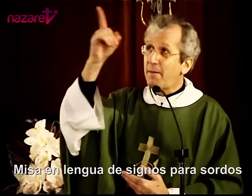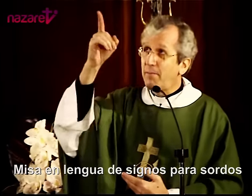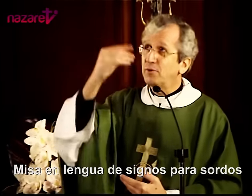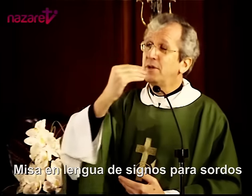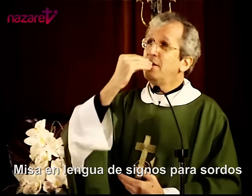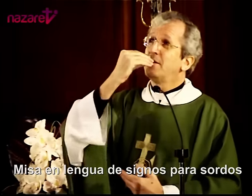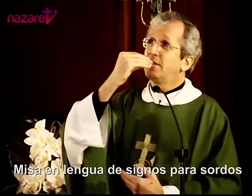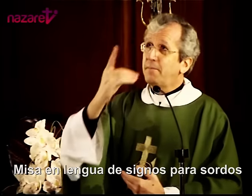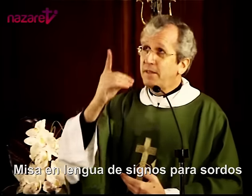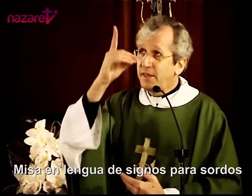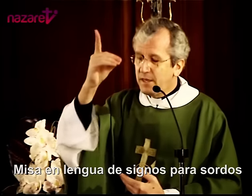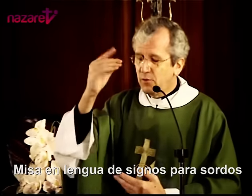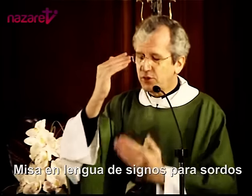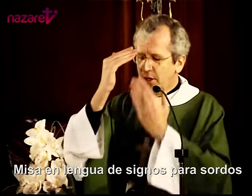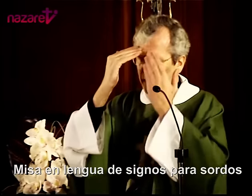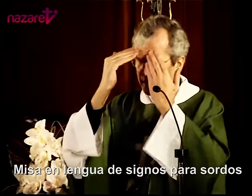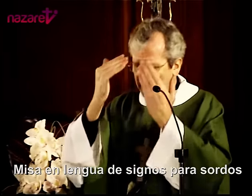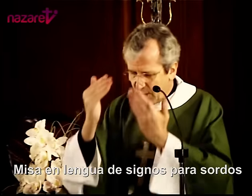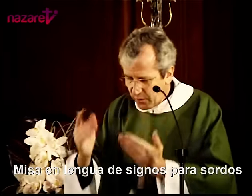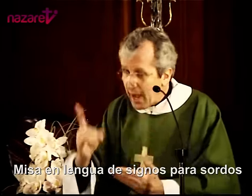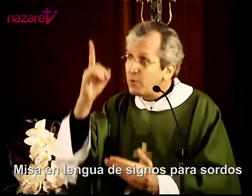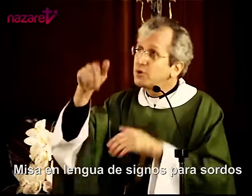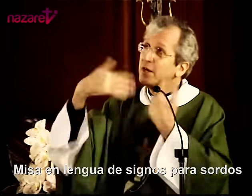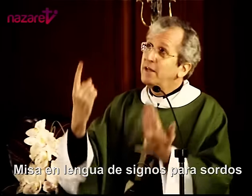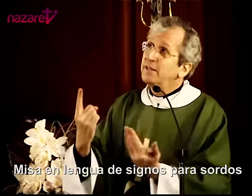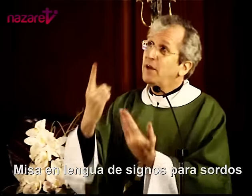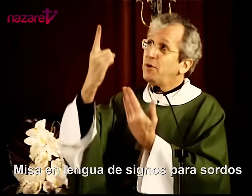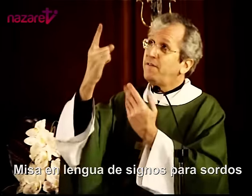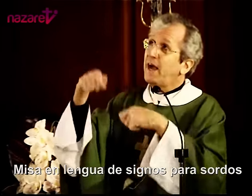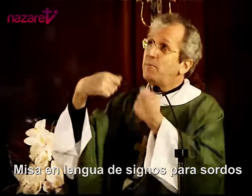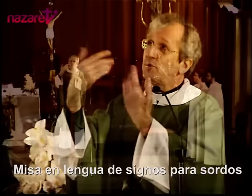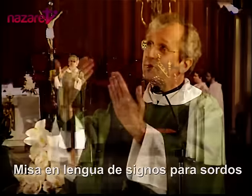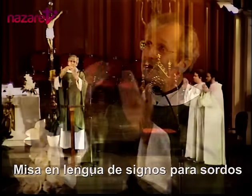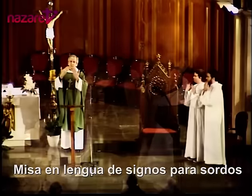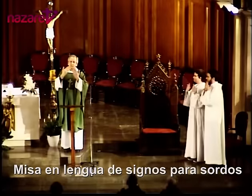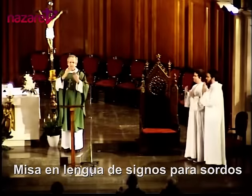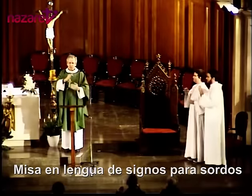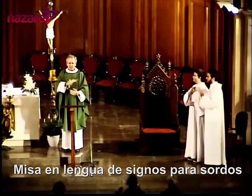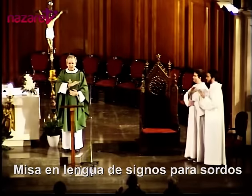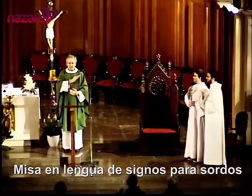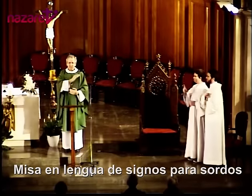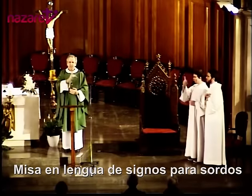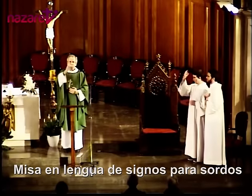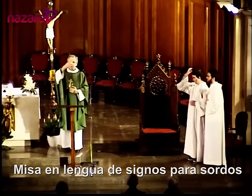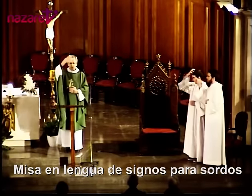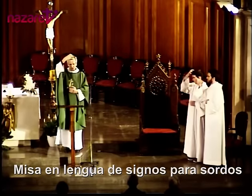alabamos, te bendecimos, te adoramos, te glorificamos. Te damos gracias, Señor Dios,